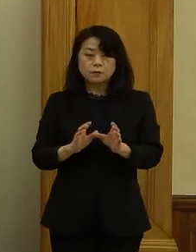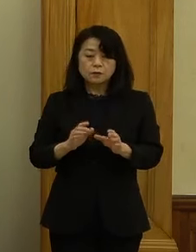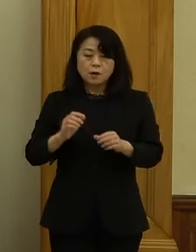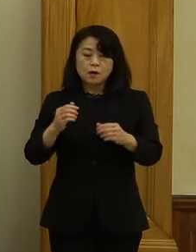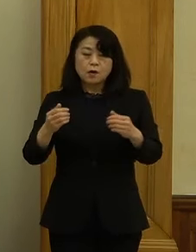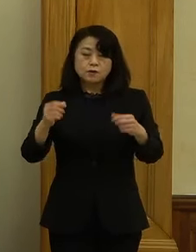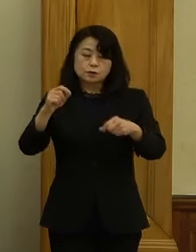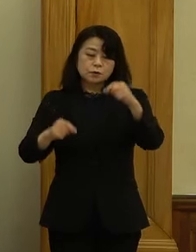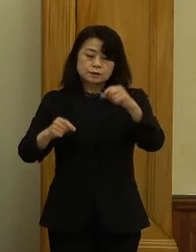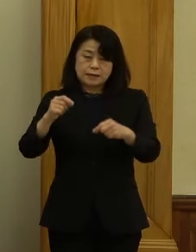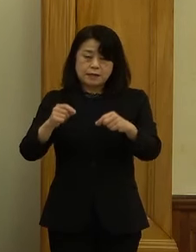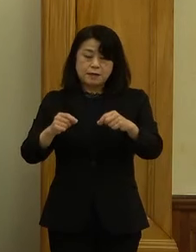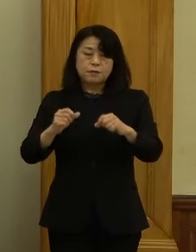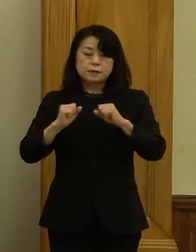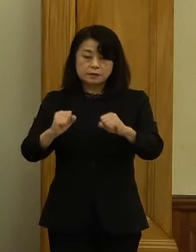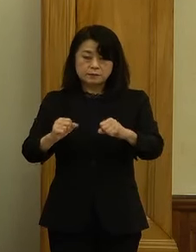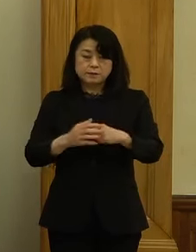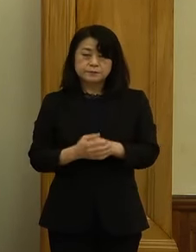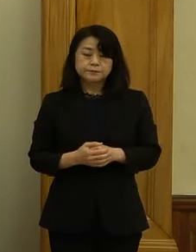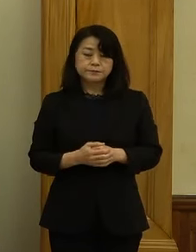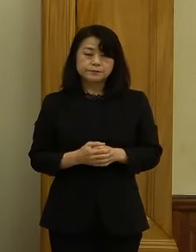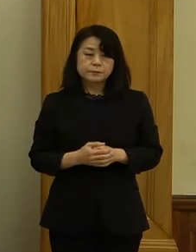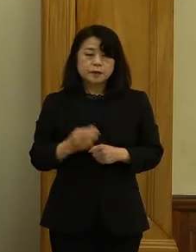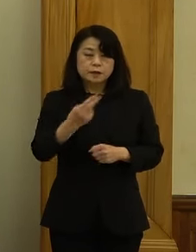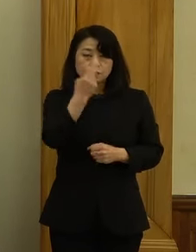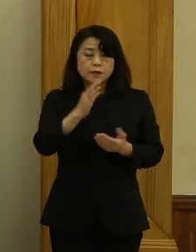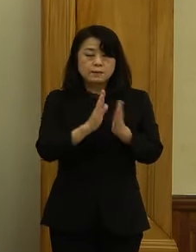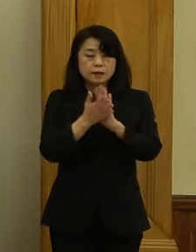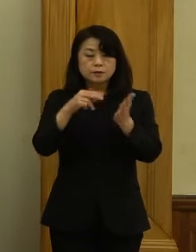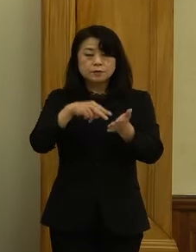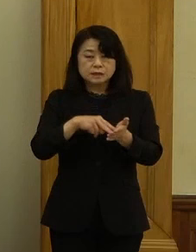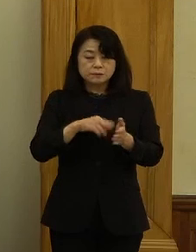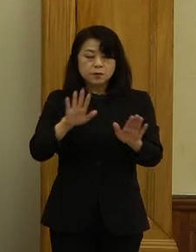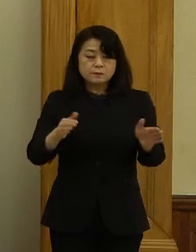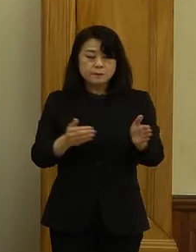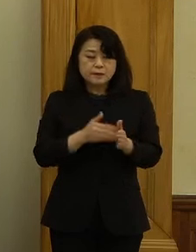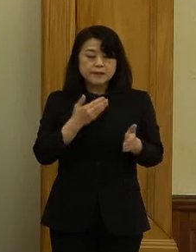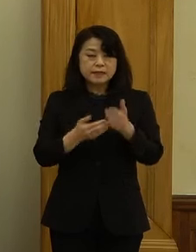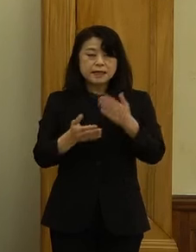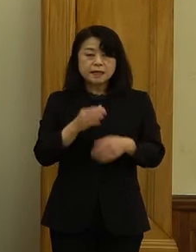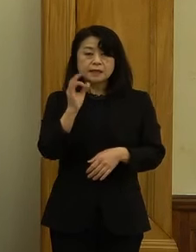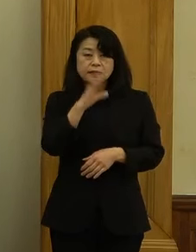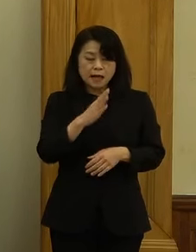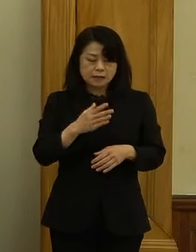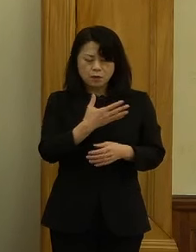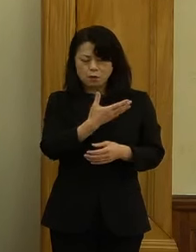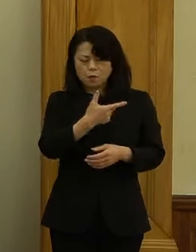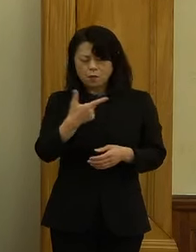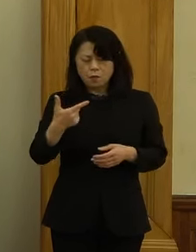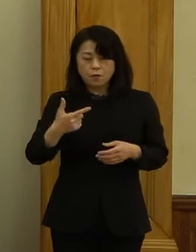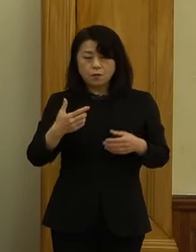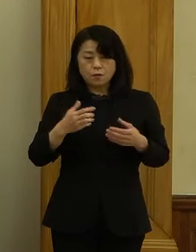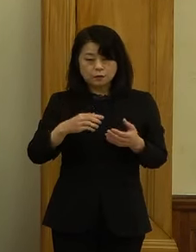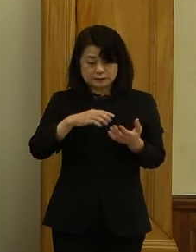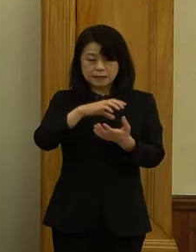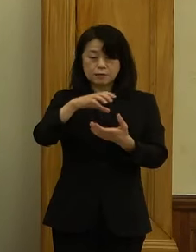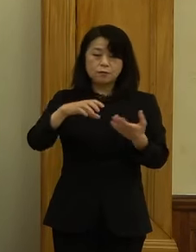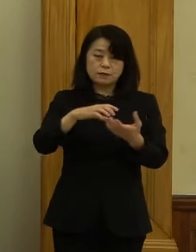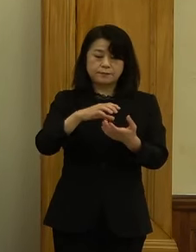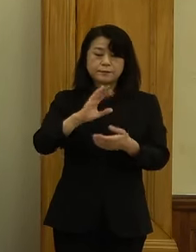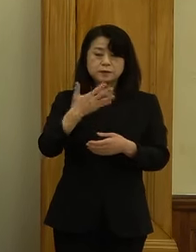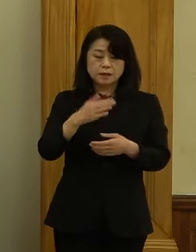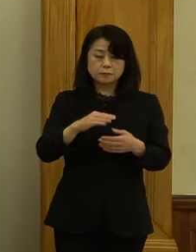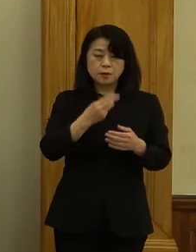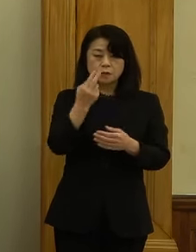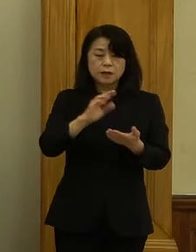調整を行うこととしていますえ富山県としてもこれまで経験したことのない大きな被害を受けているところですが